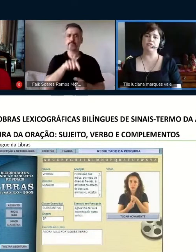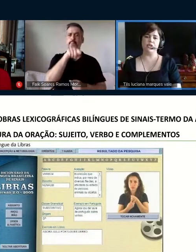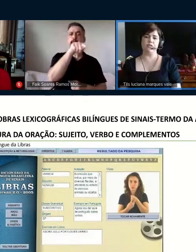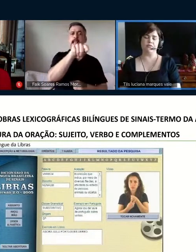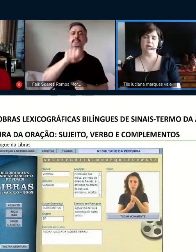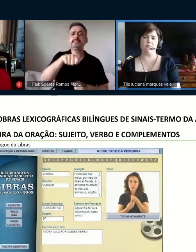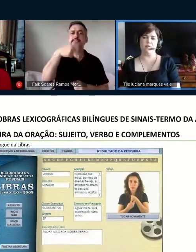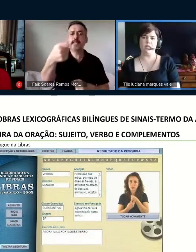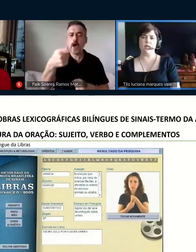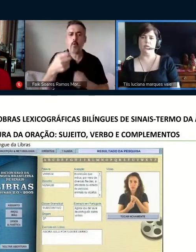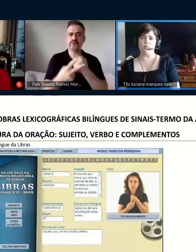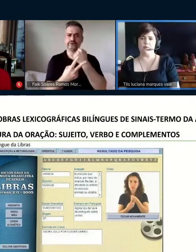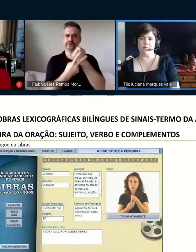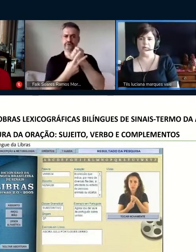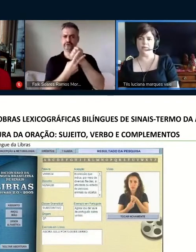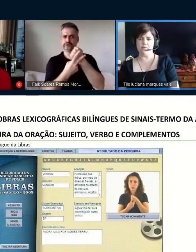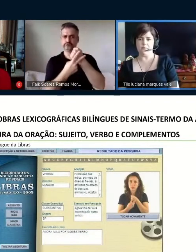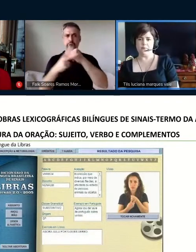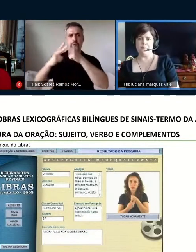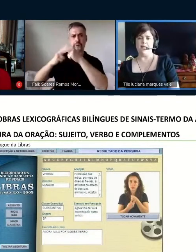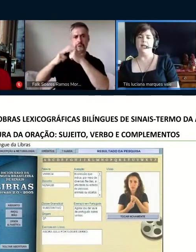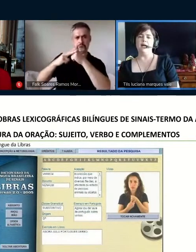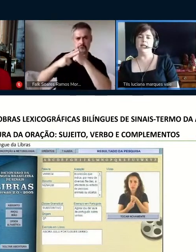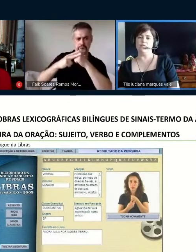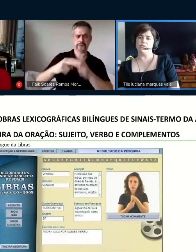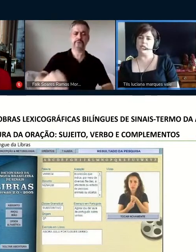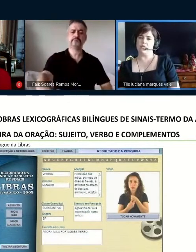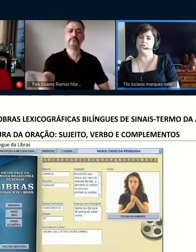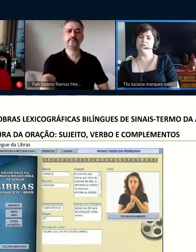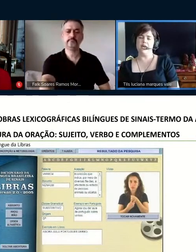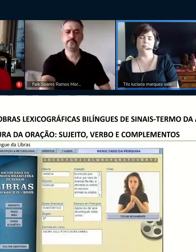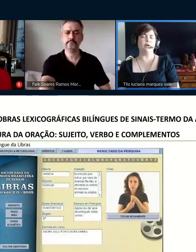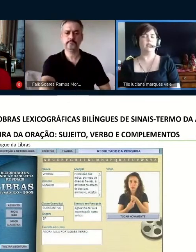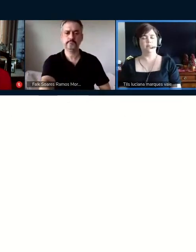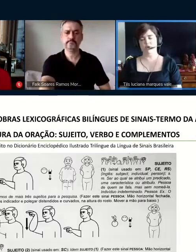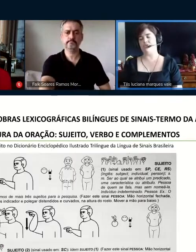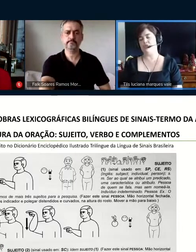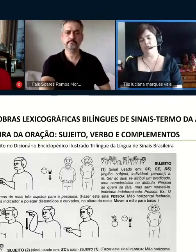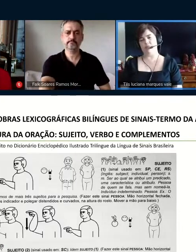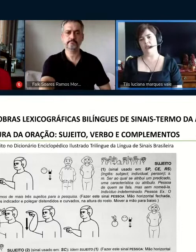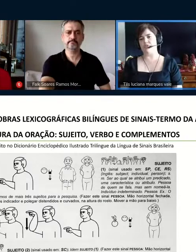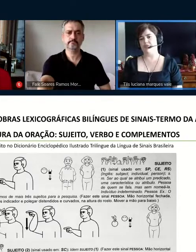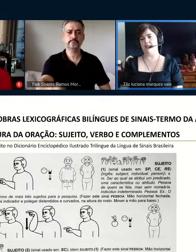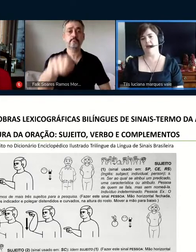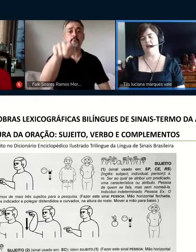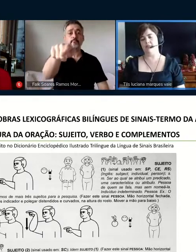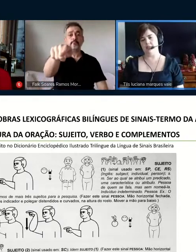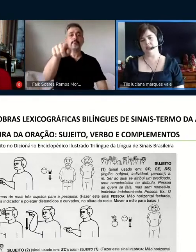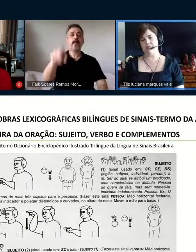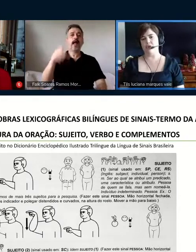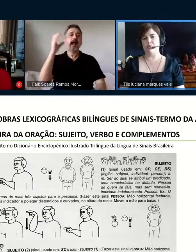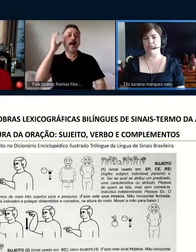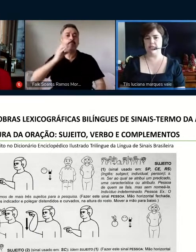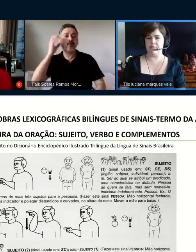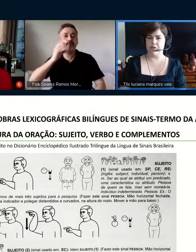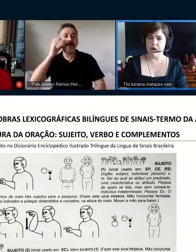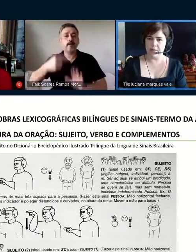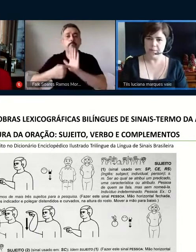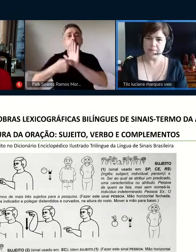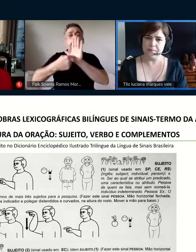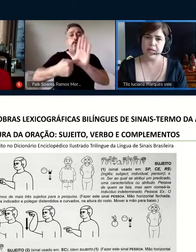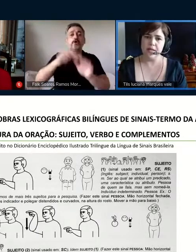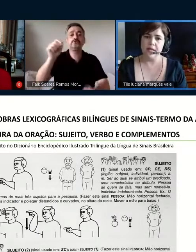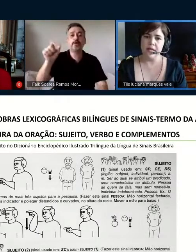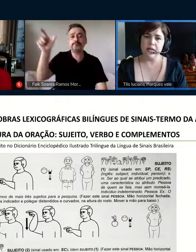principais sujeito, verbo e complemento. Aqui o sinal de verbo, ele pode novamente variar dessa forma ou dessa